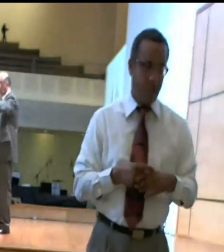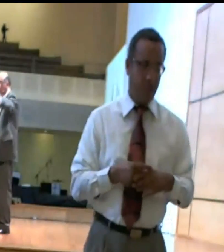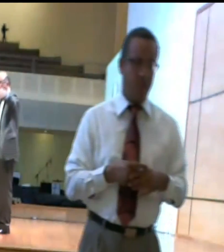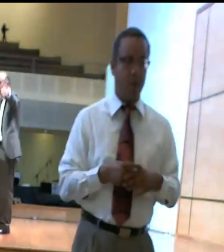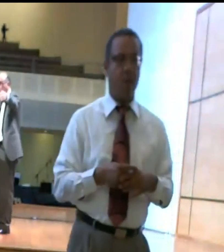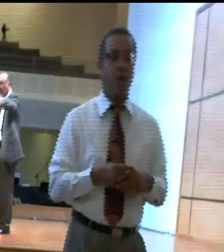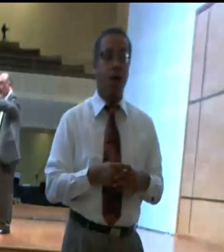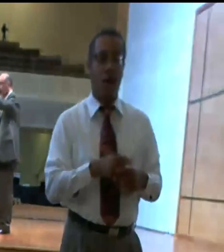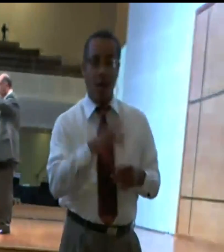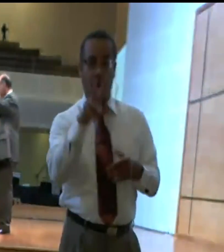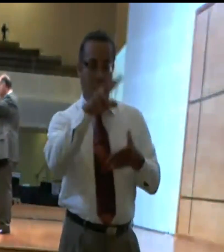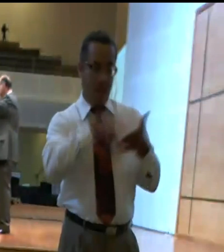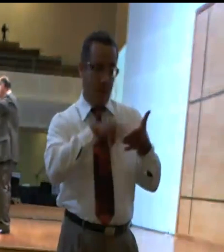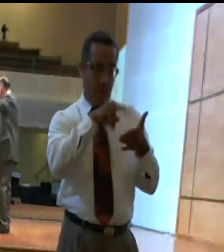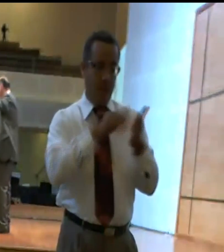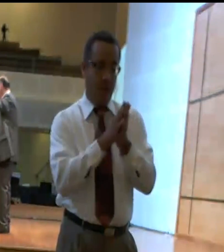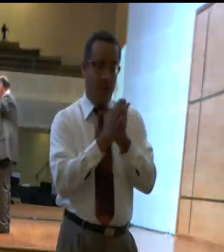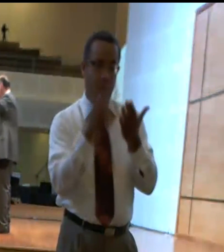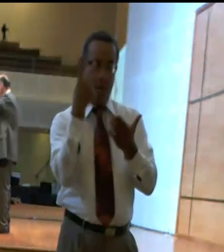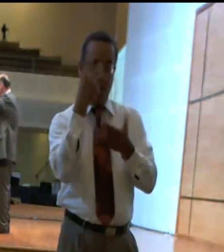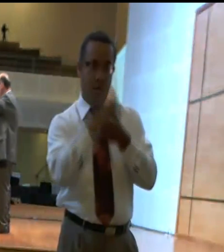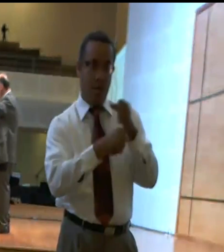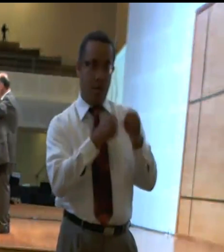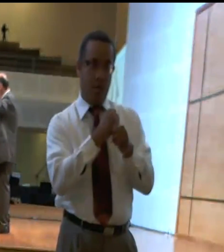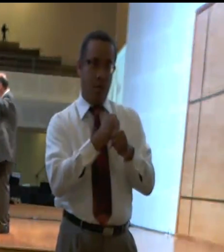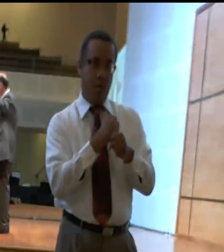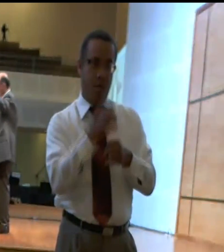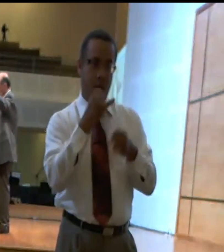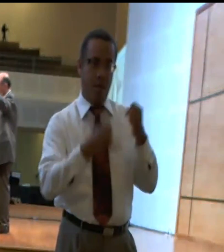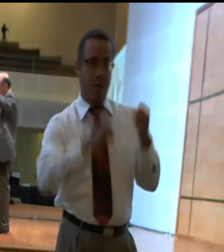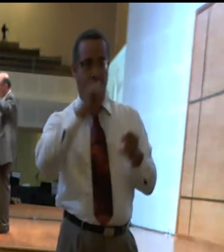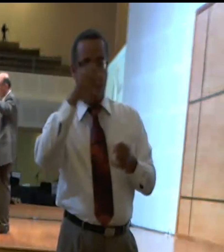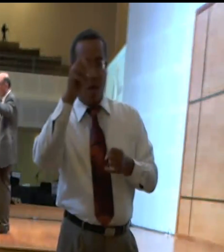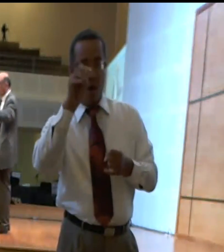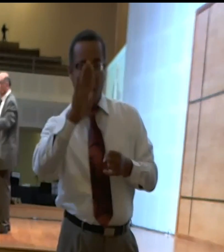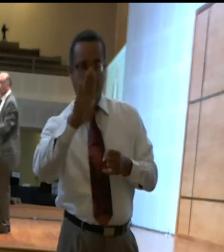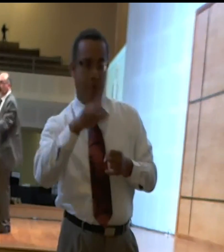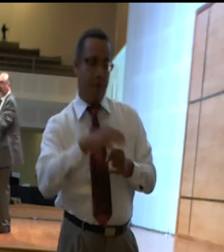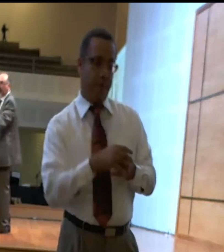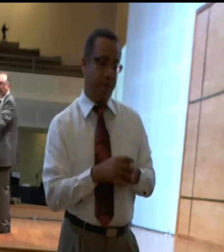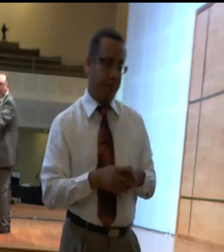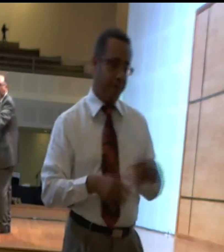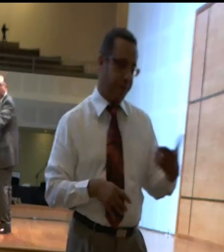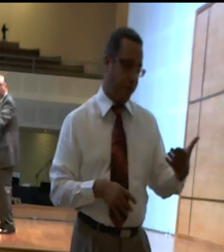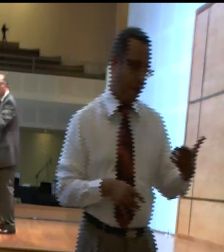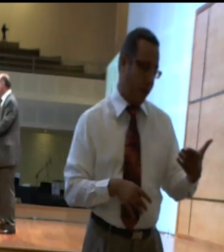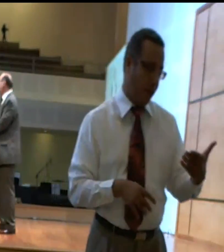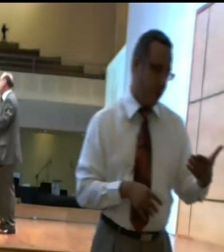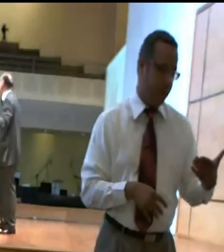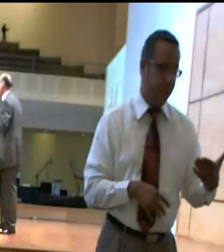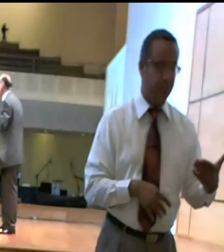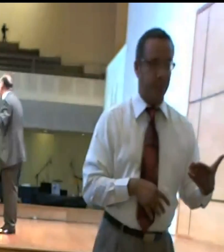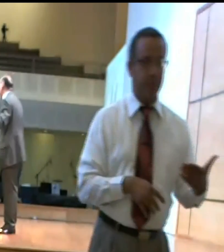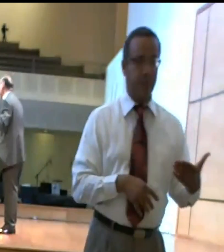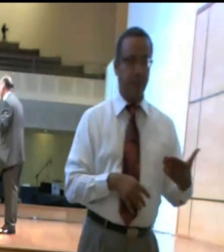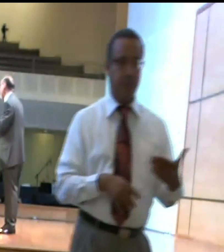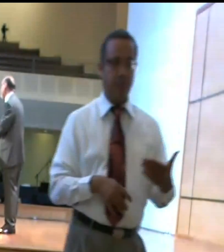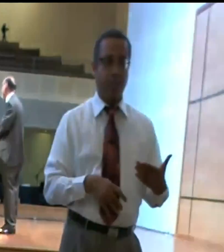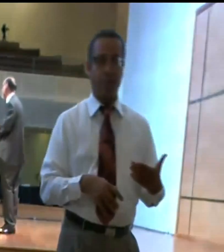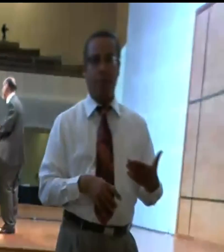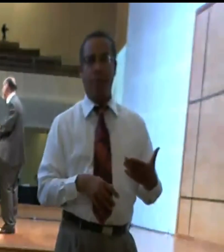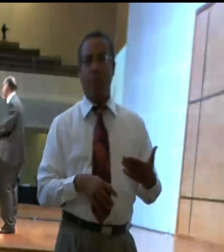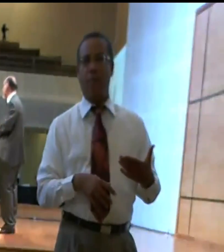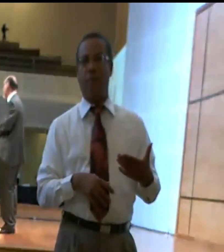Recientemente, lo que estamos siguiendo el plan de lectura de 2 años, terminamos el libro de Job hace 3 días atrás. Y esa es la gran lección del libro de